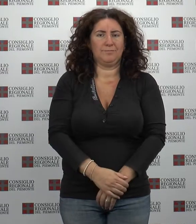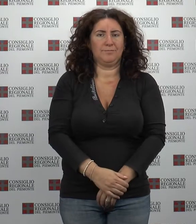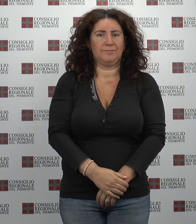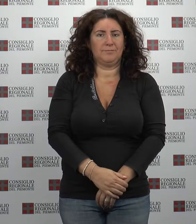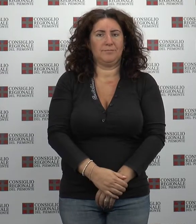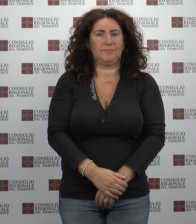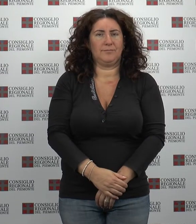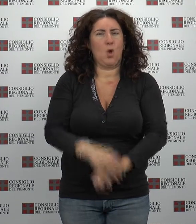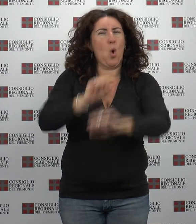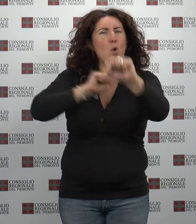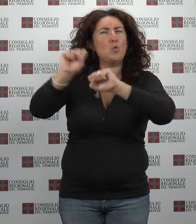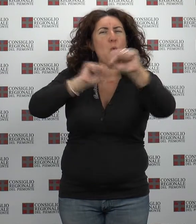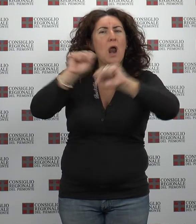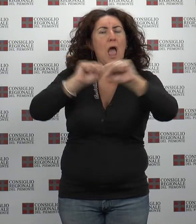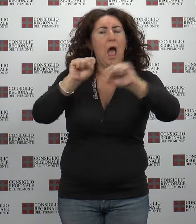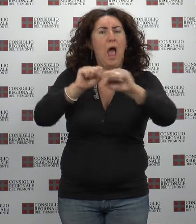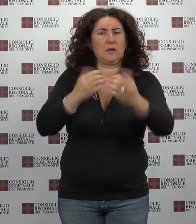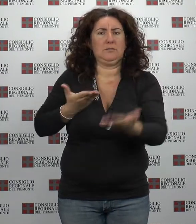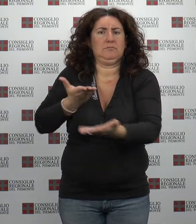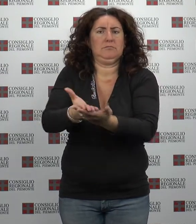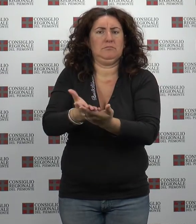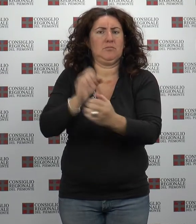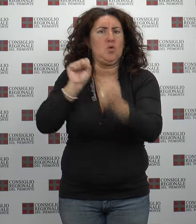Mozione contro il nucleare.